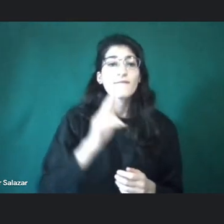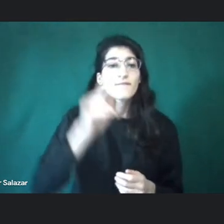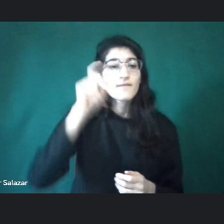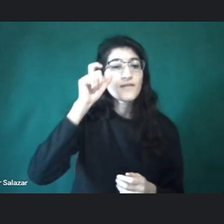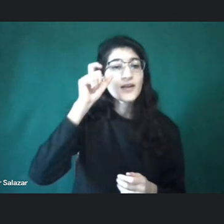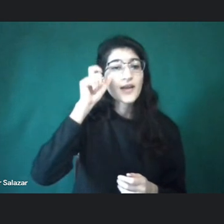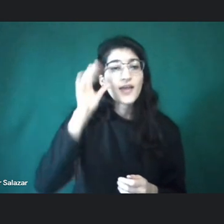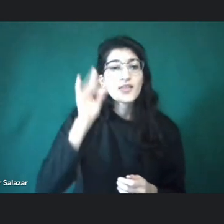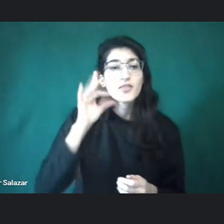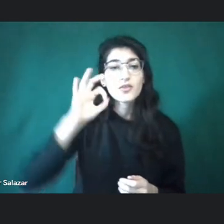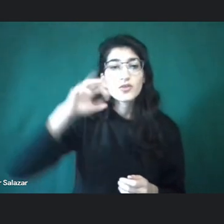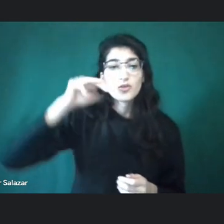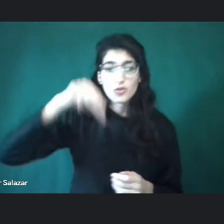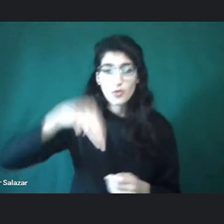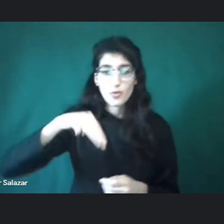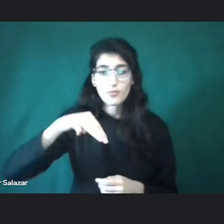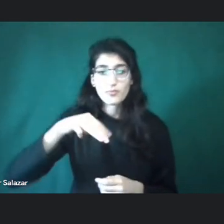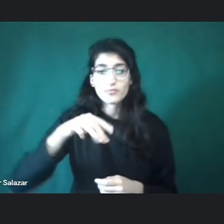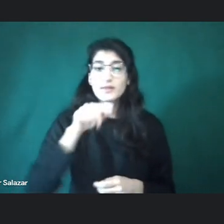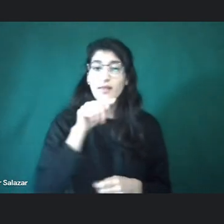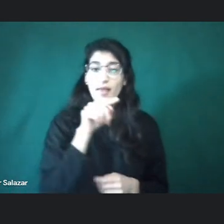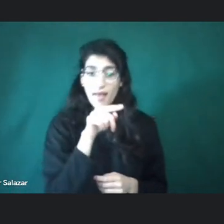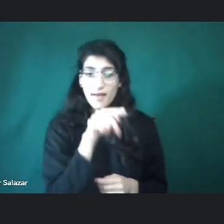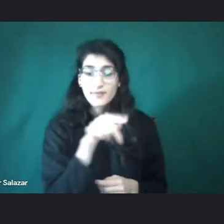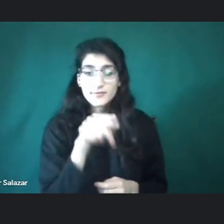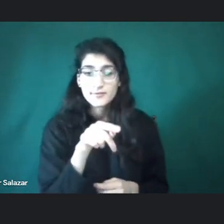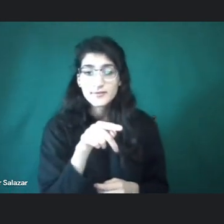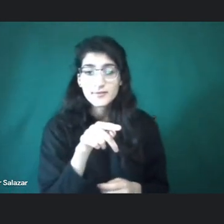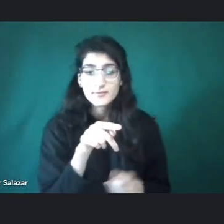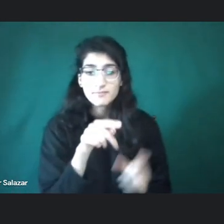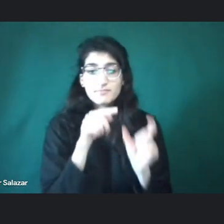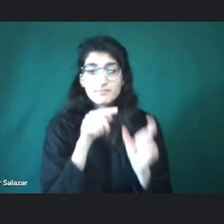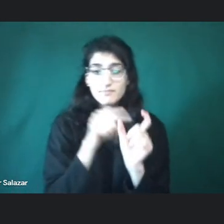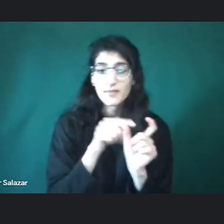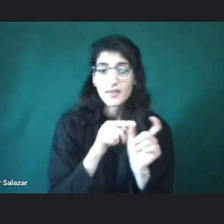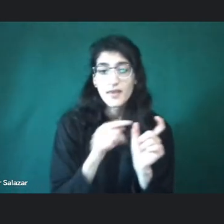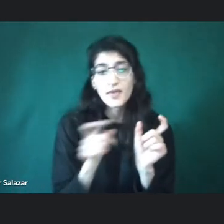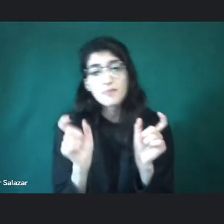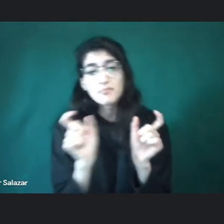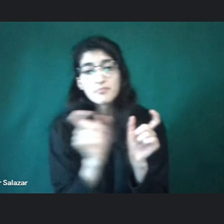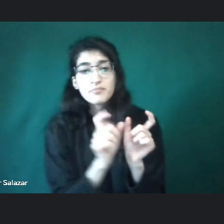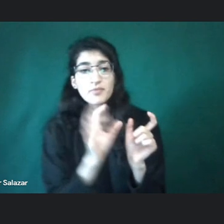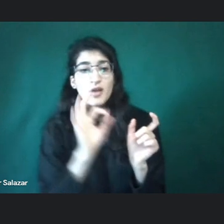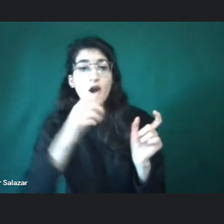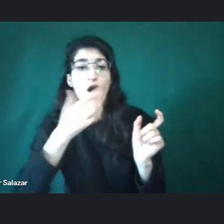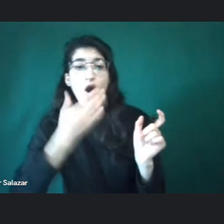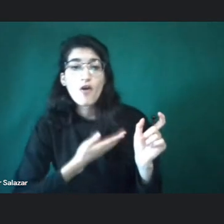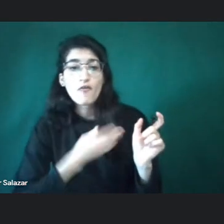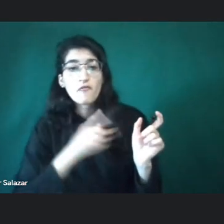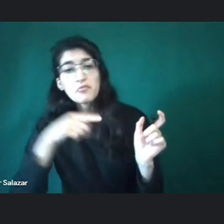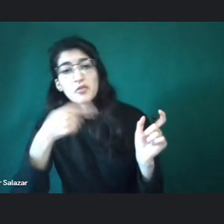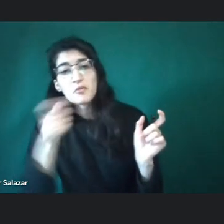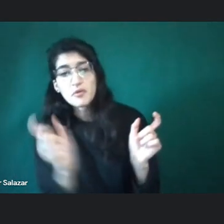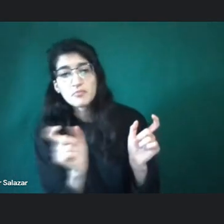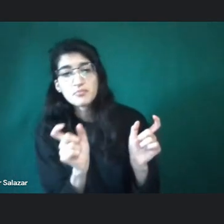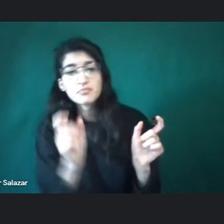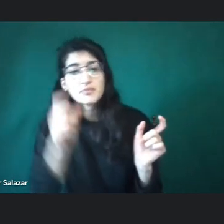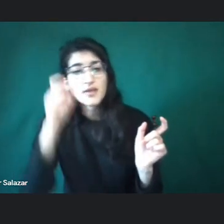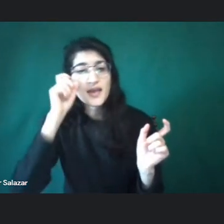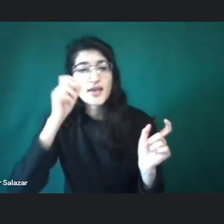yo tengo freedom y le sigue of y después expression. ¿Sí?